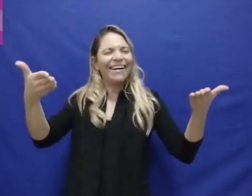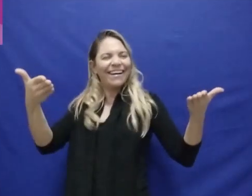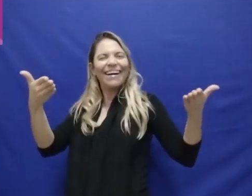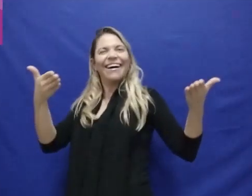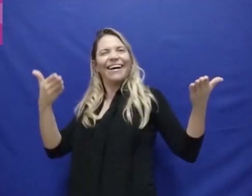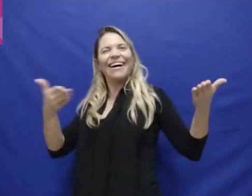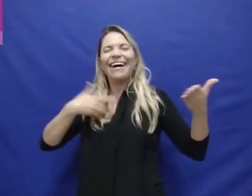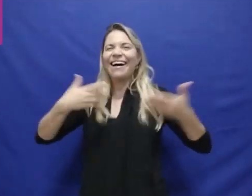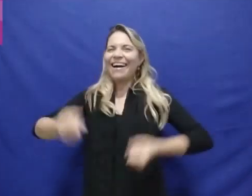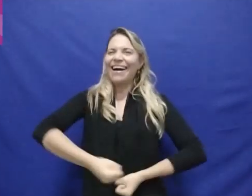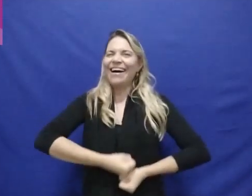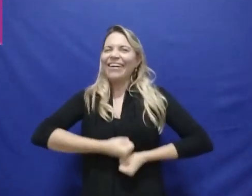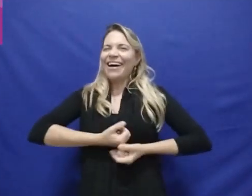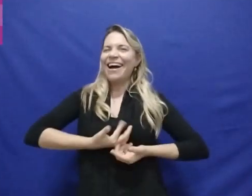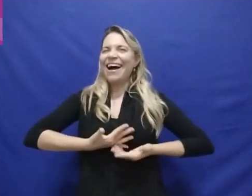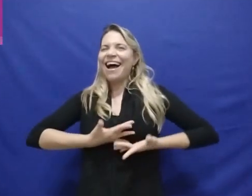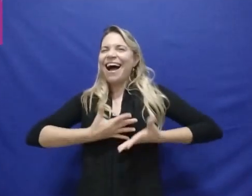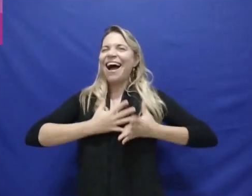espalhar o amor.